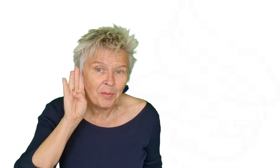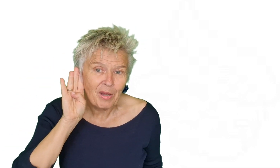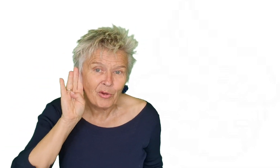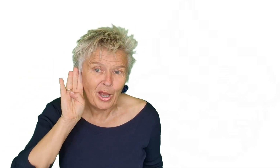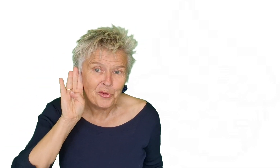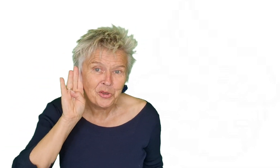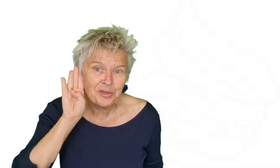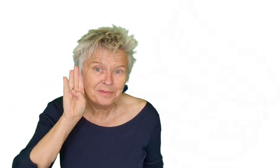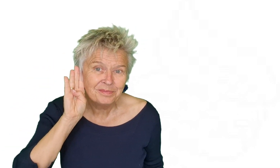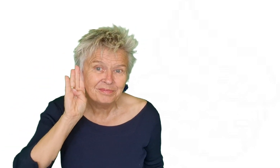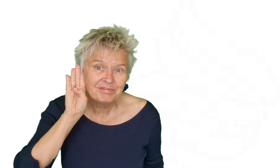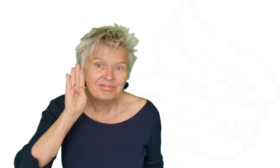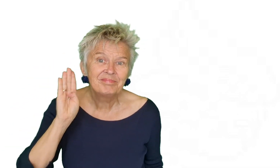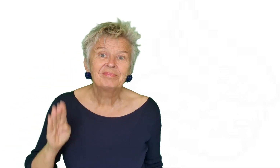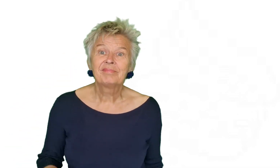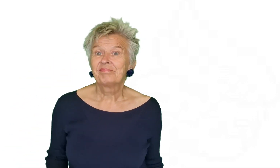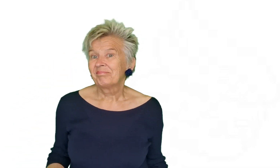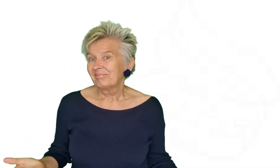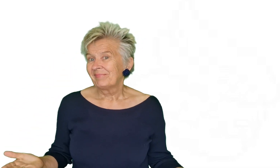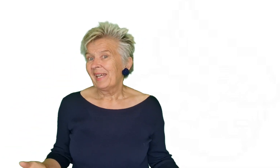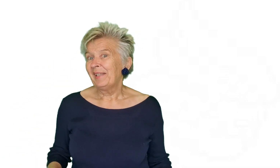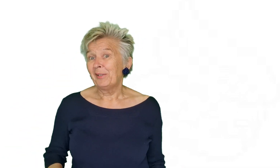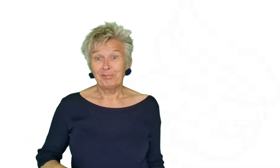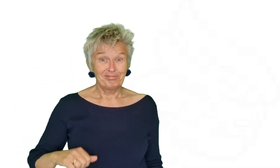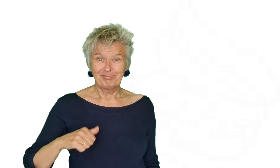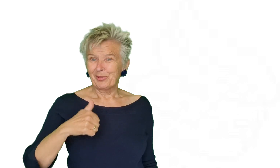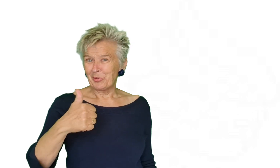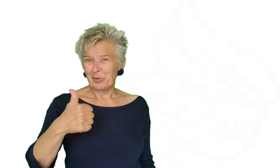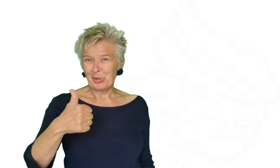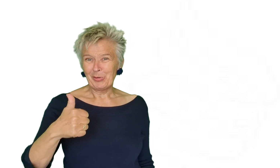van luisteren. En dan, goed zo.